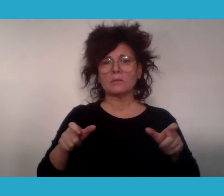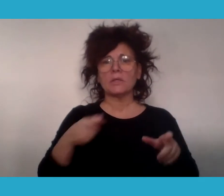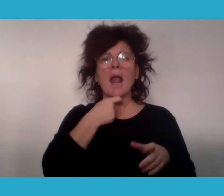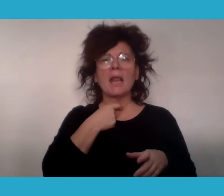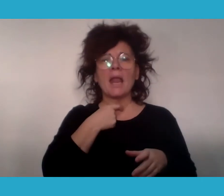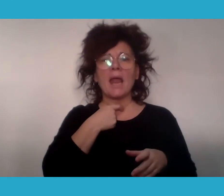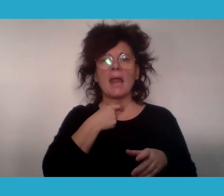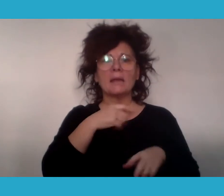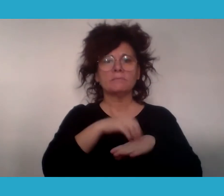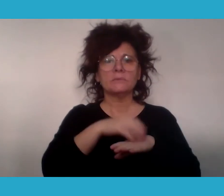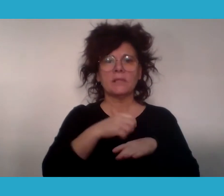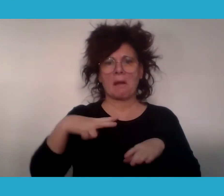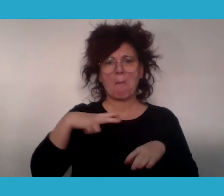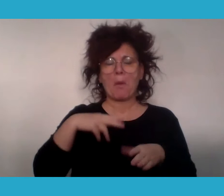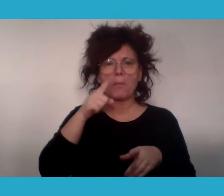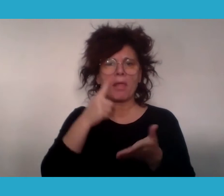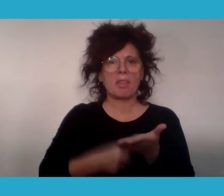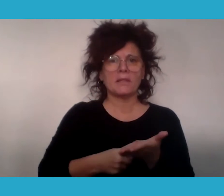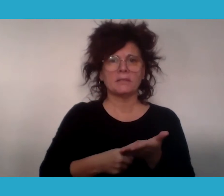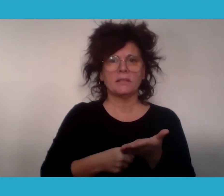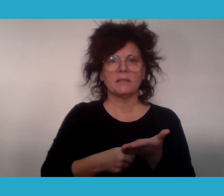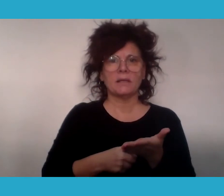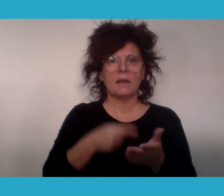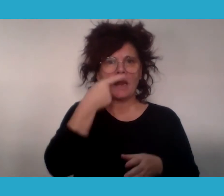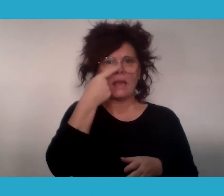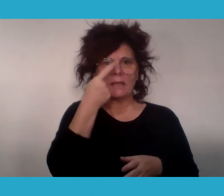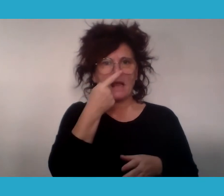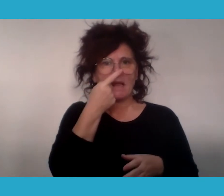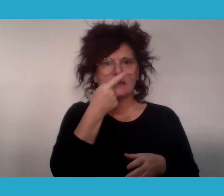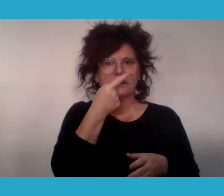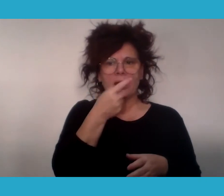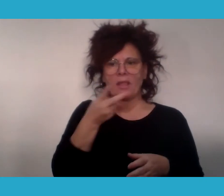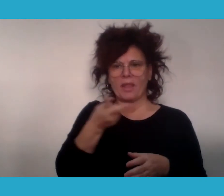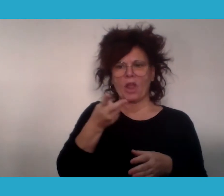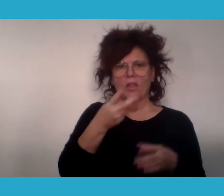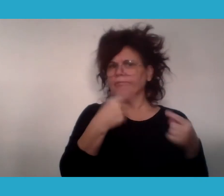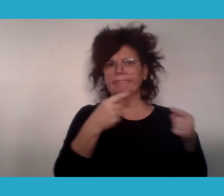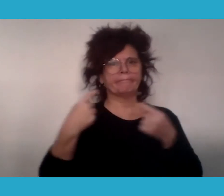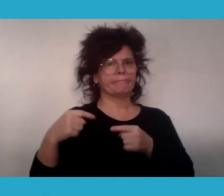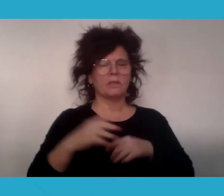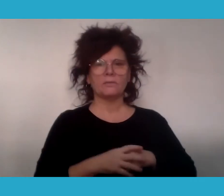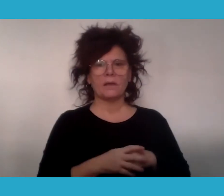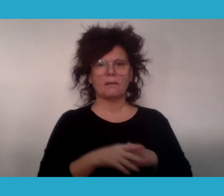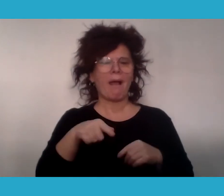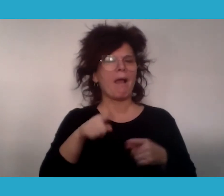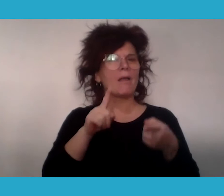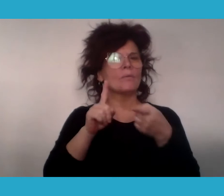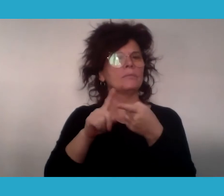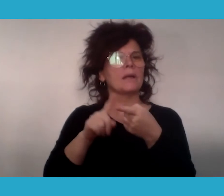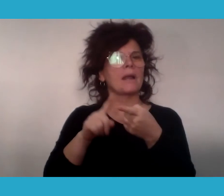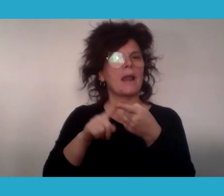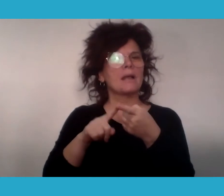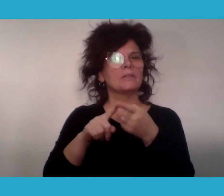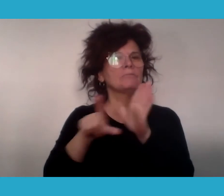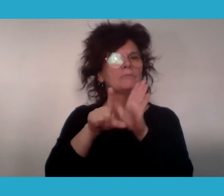sus territorios, que las autoridades tienen otros intereses que no coinciden. Dice que denuncia una asociación ilícita. El